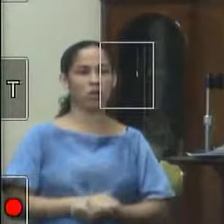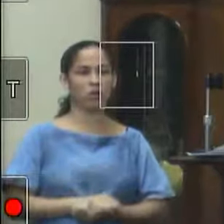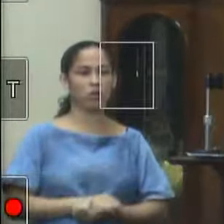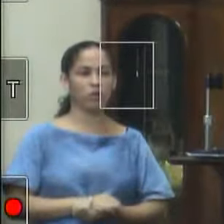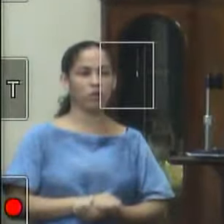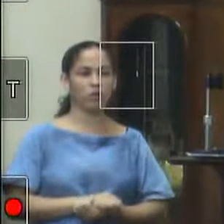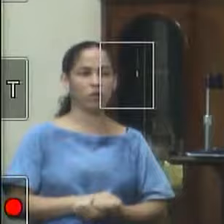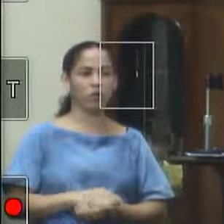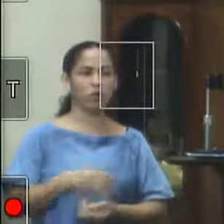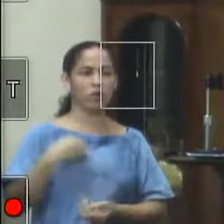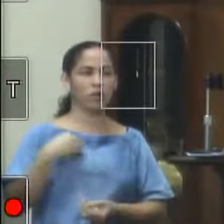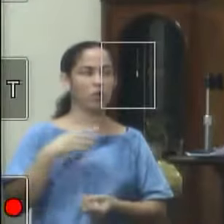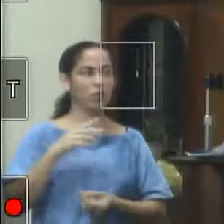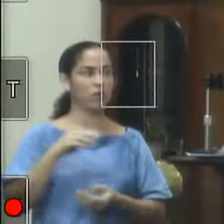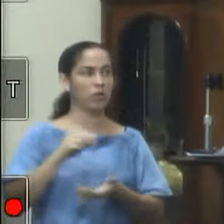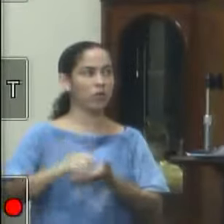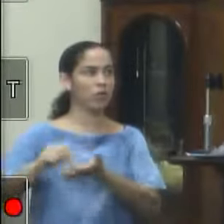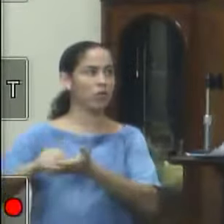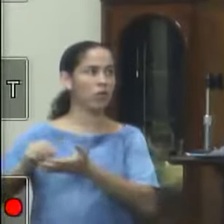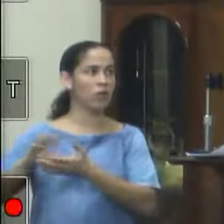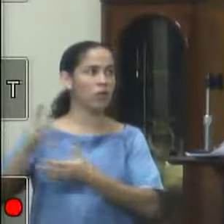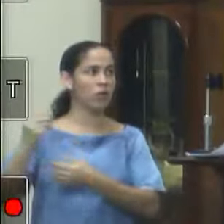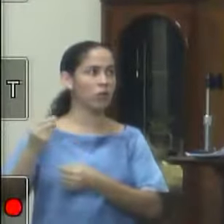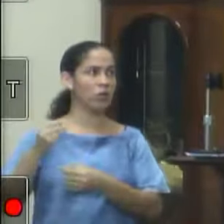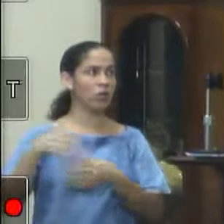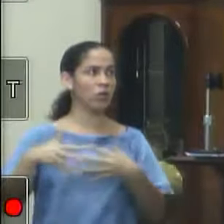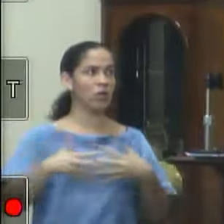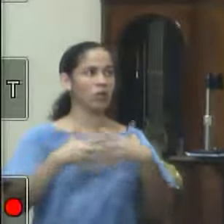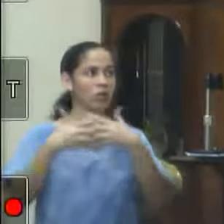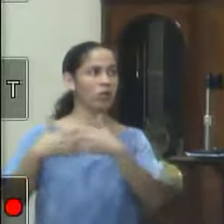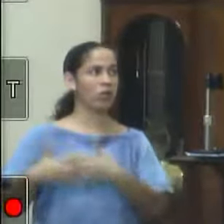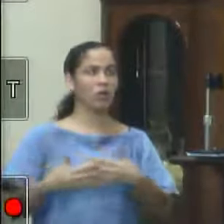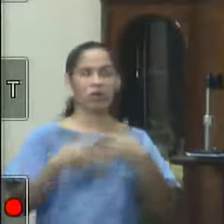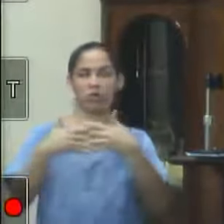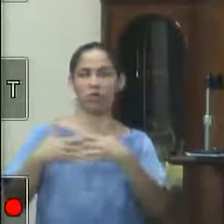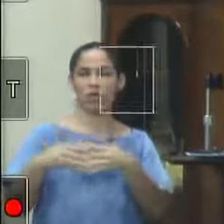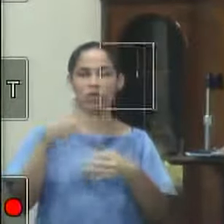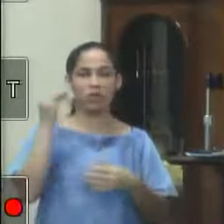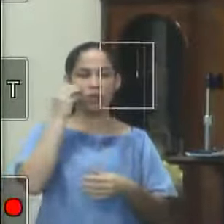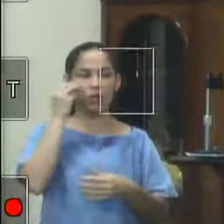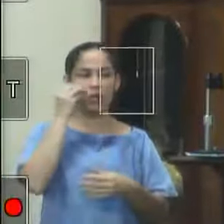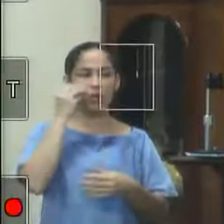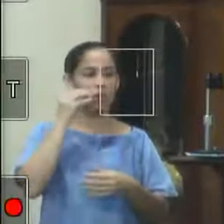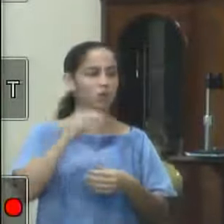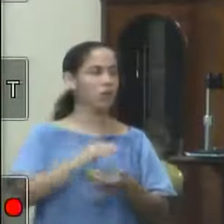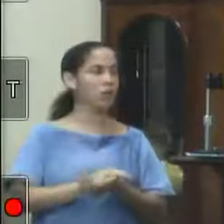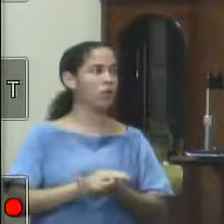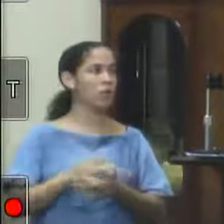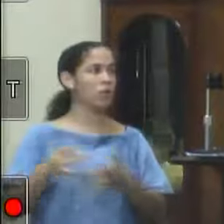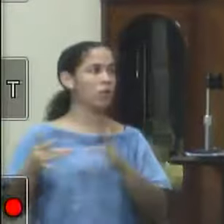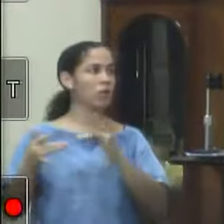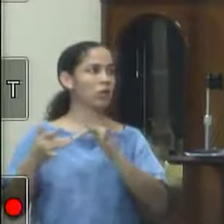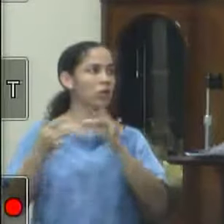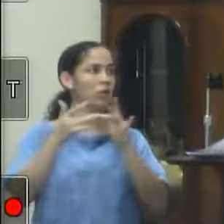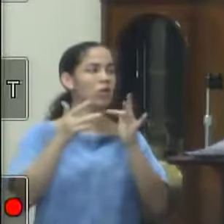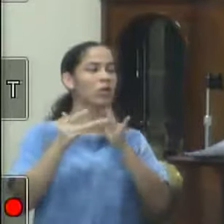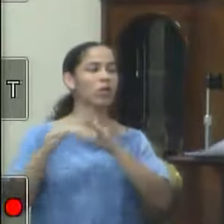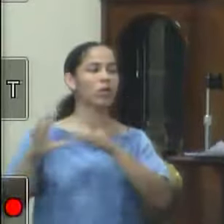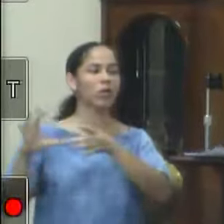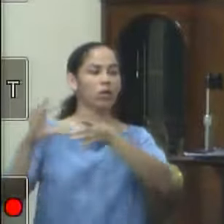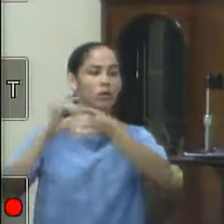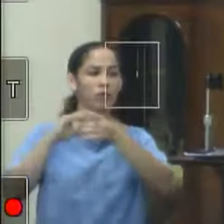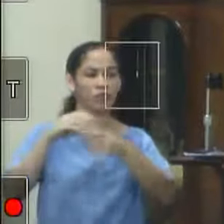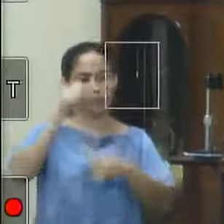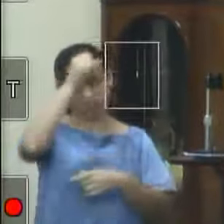eu vou anotar todos os caminhoneiros que jogam lá e eu vou tentar fazer esse controle para ver se melhora